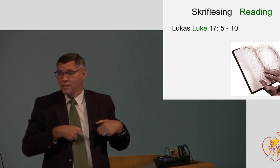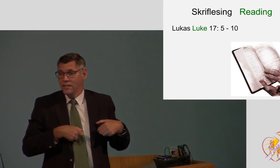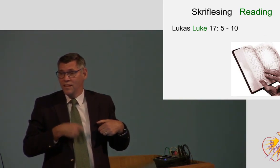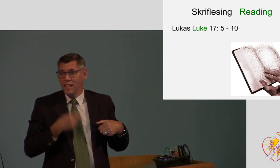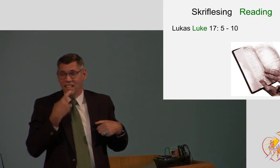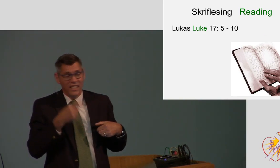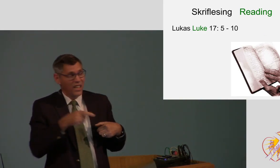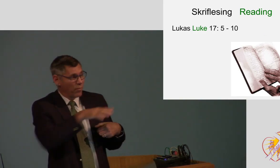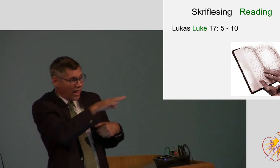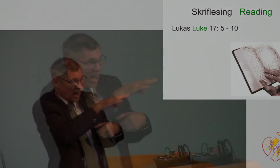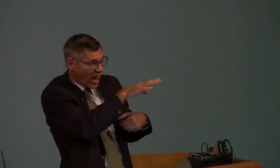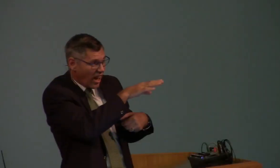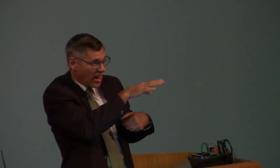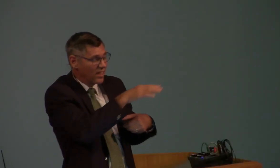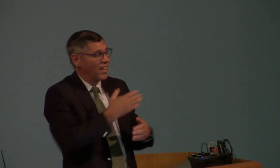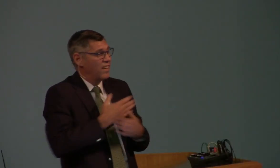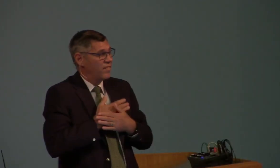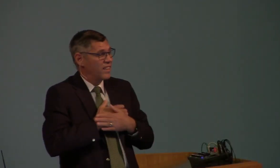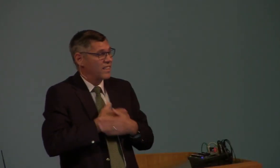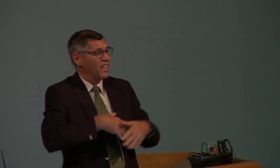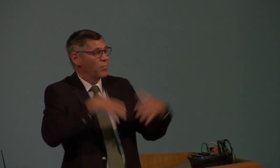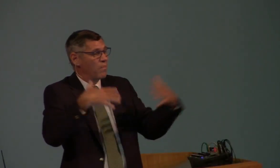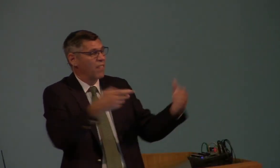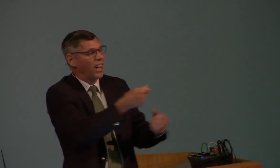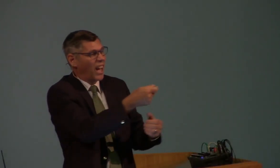en sê, maar julle liefde is eintlik meer vir geld